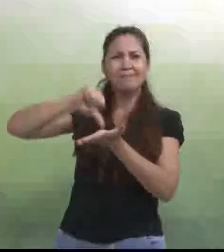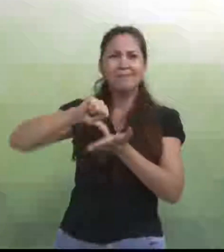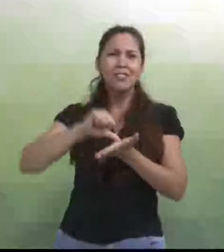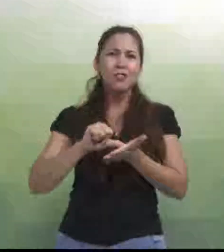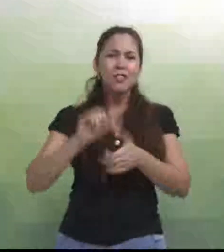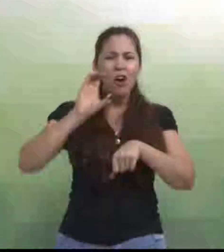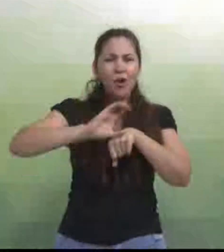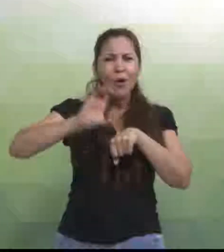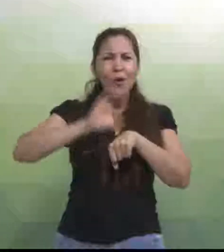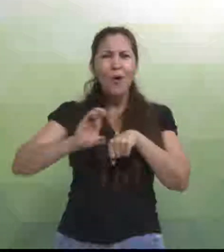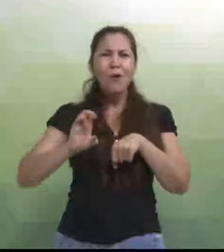Alguns surdos,